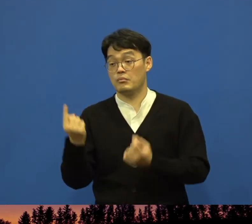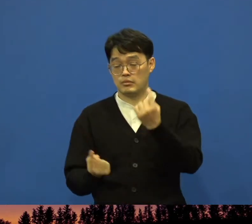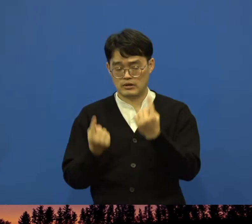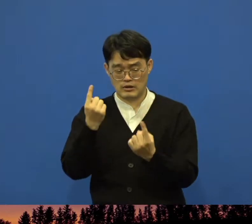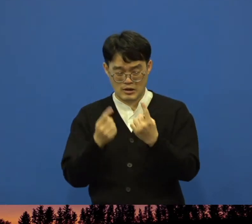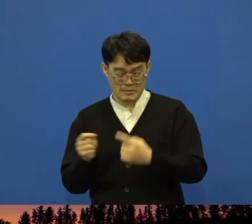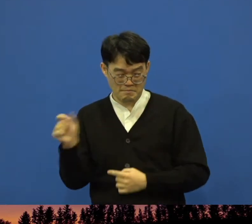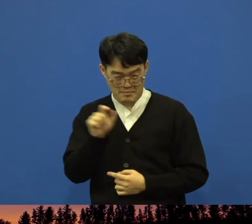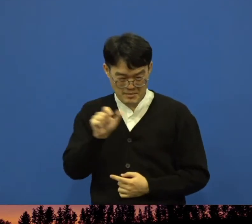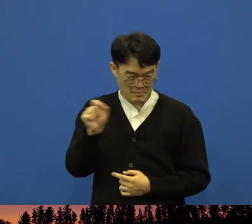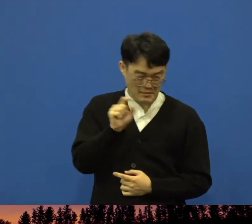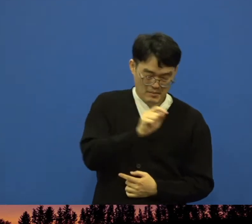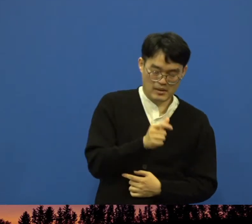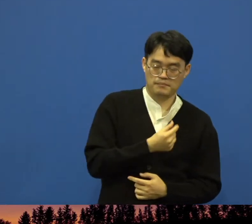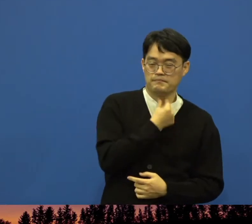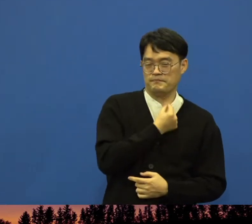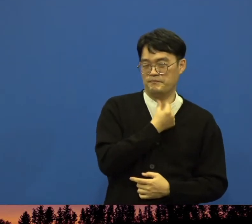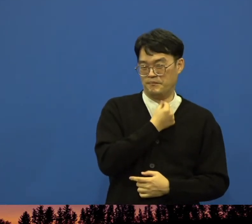것을 추구하는.